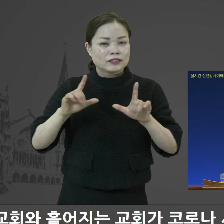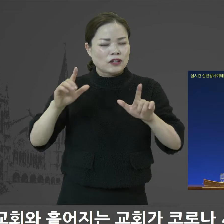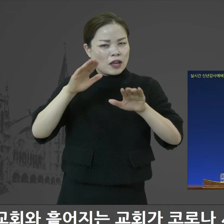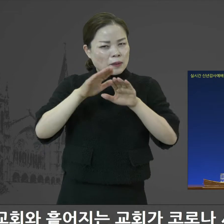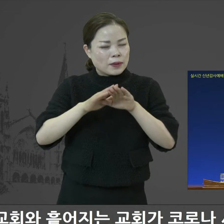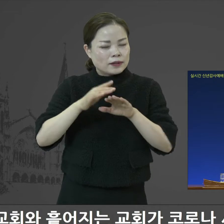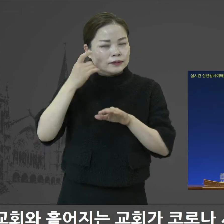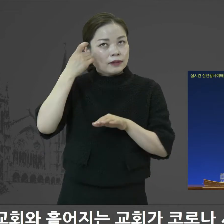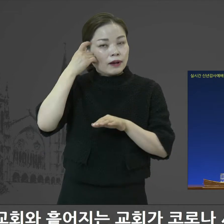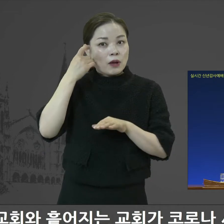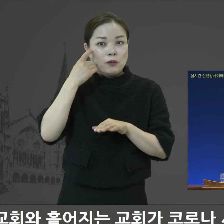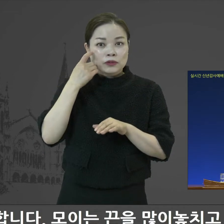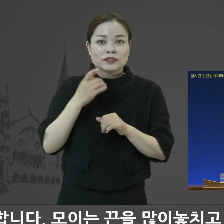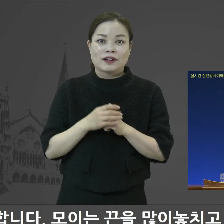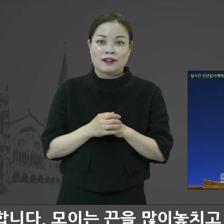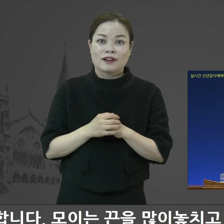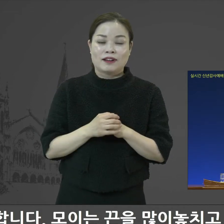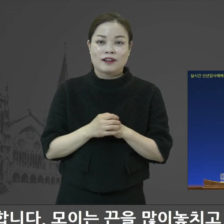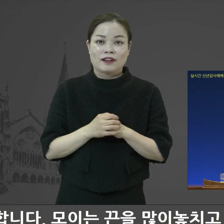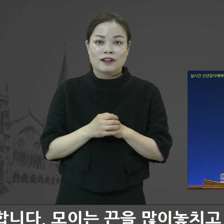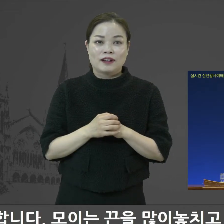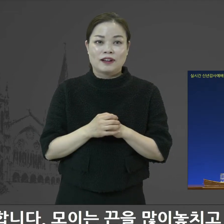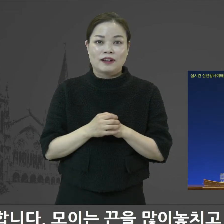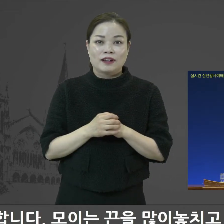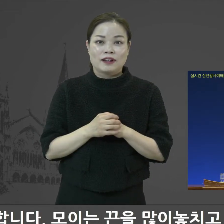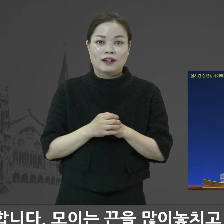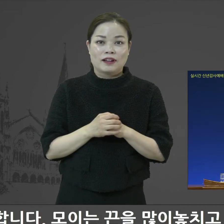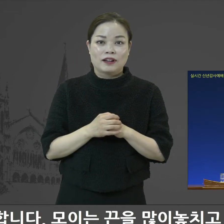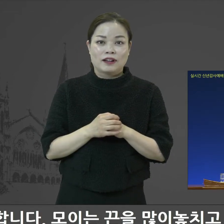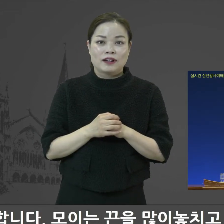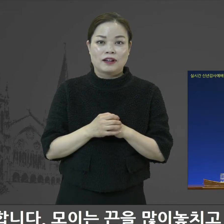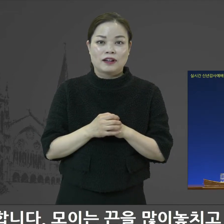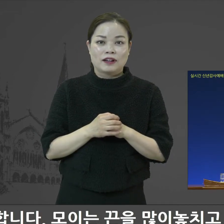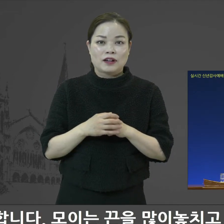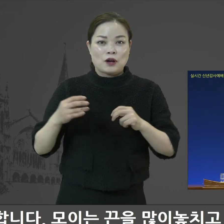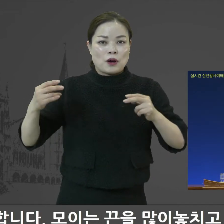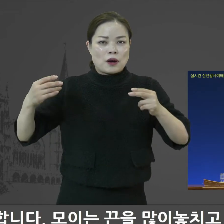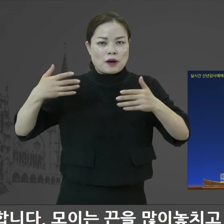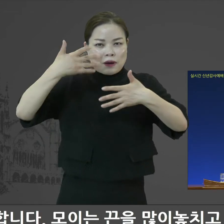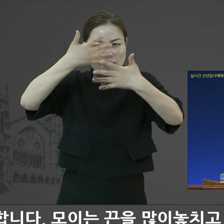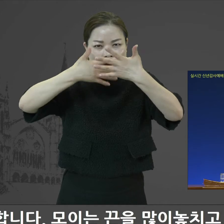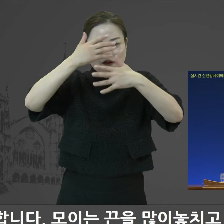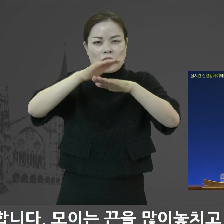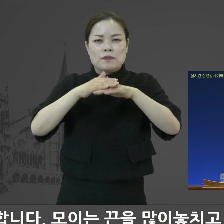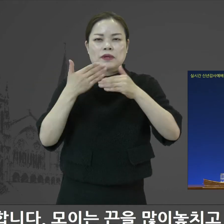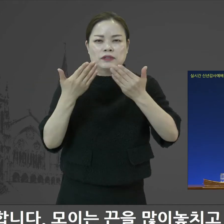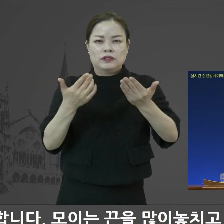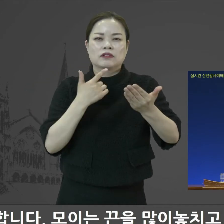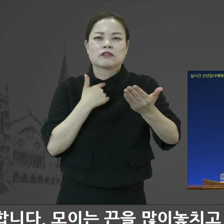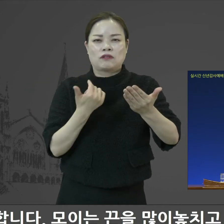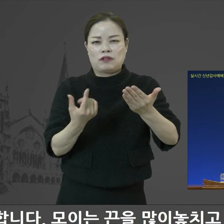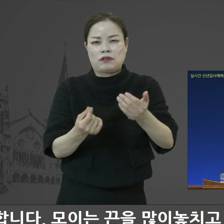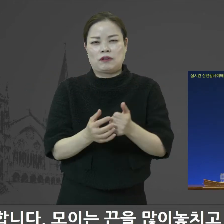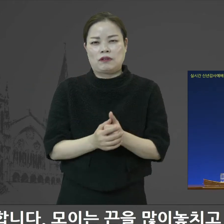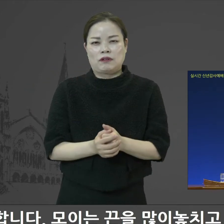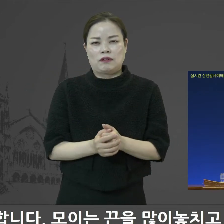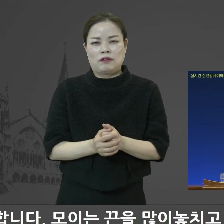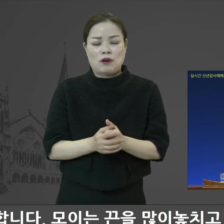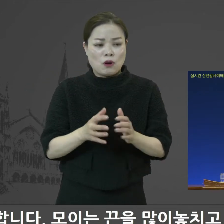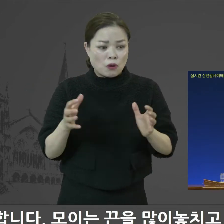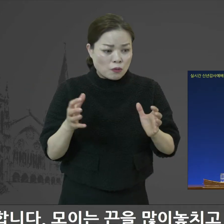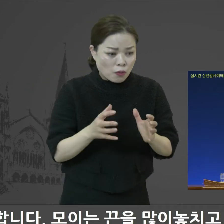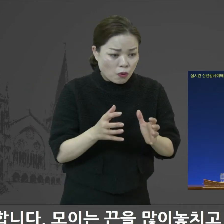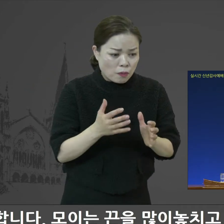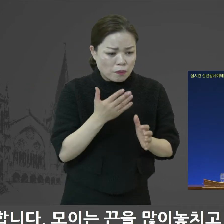이렇게 감감 생각해 보니까 이 비대면으로 우리가 드렸던 것 같아요. 참 모일